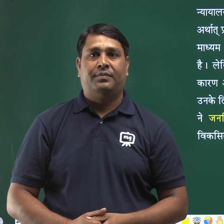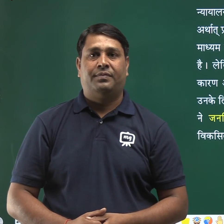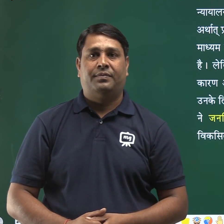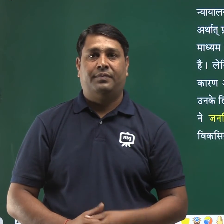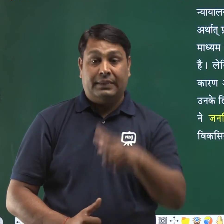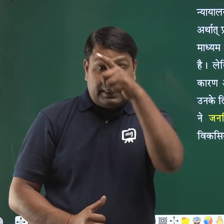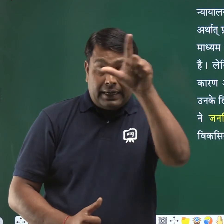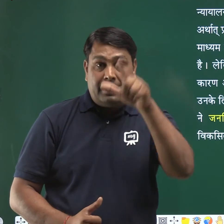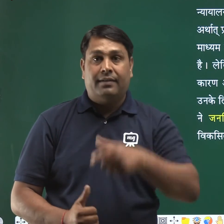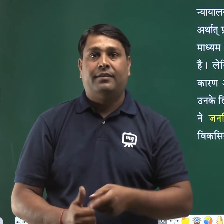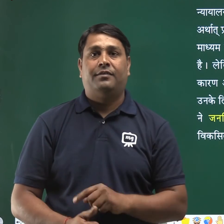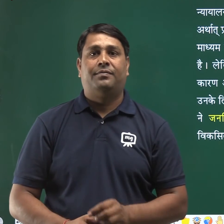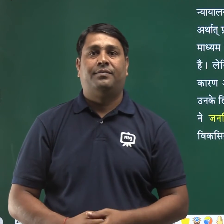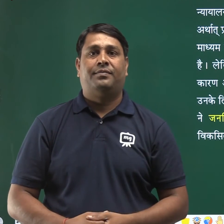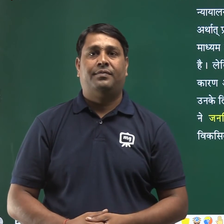भारत के